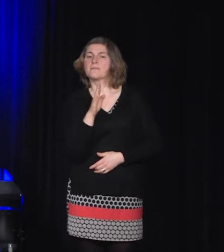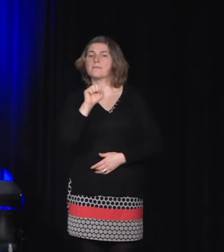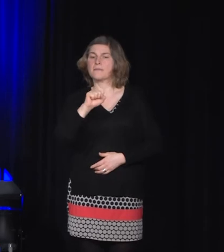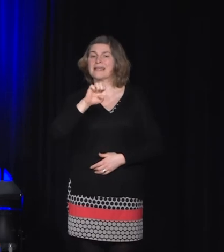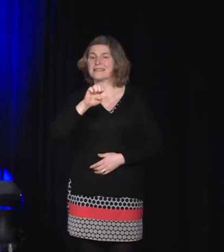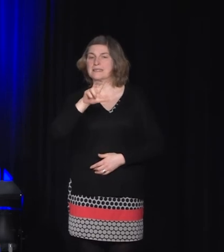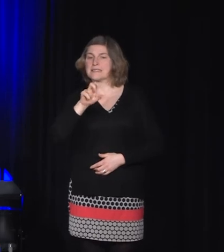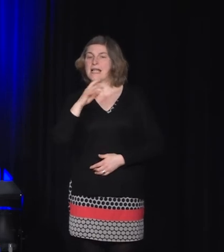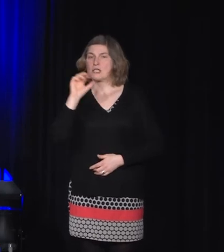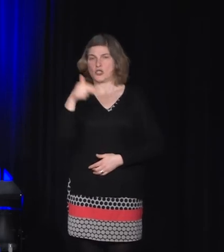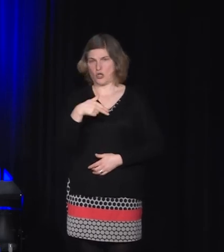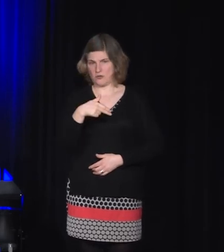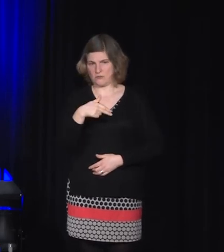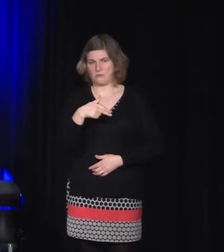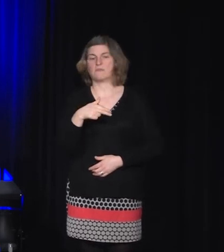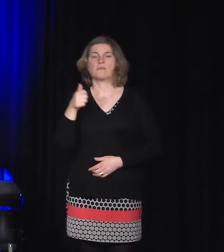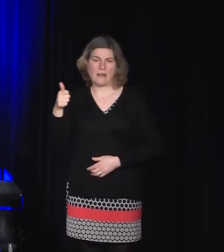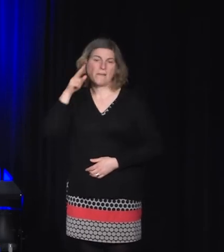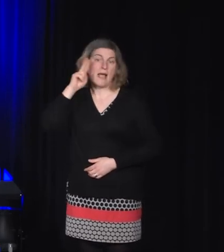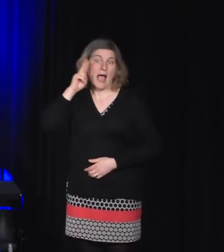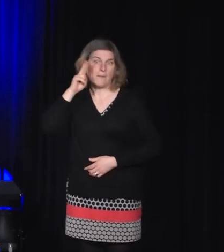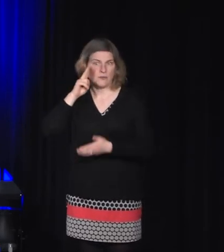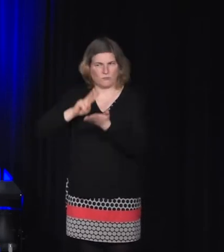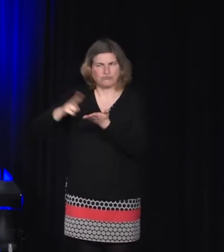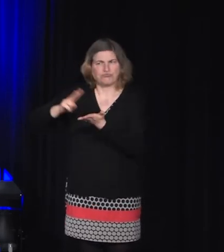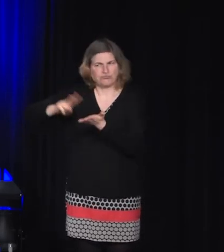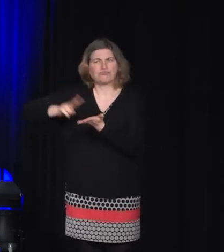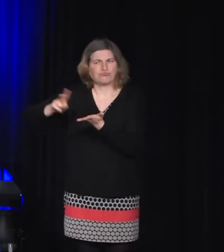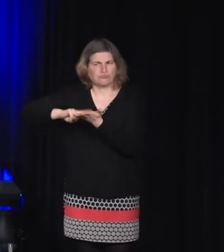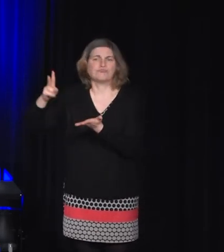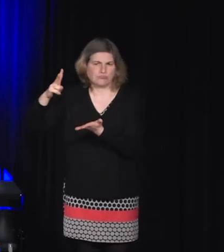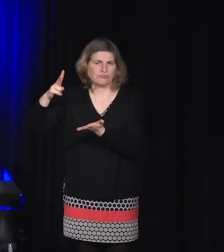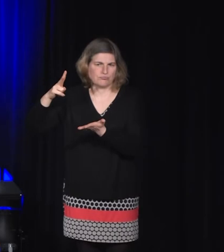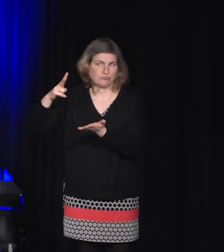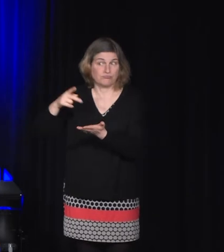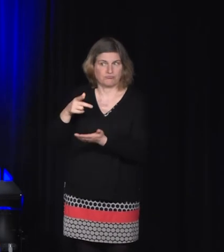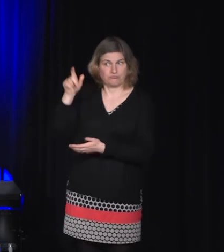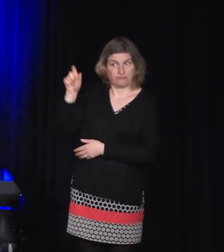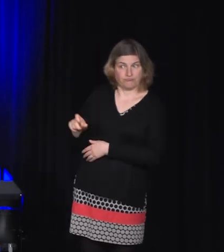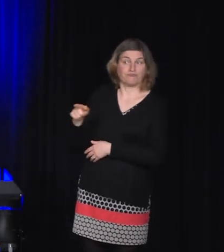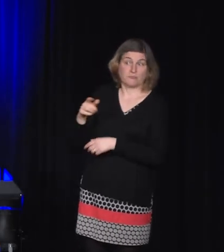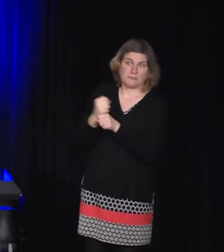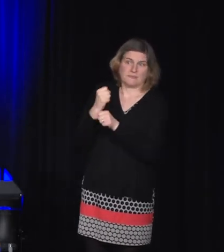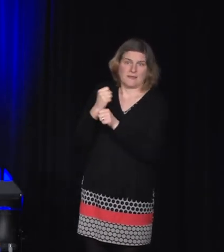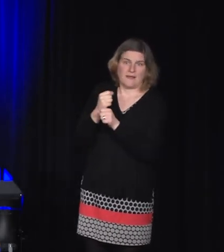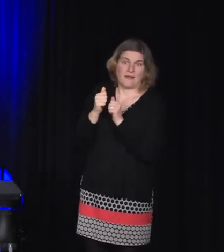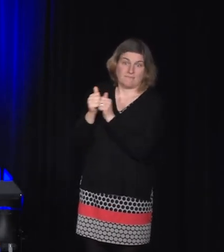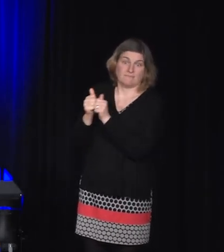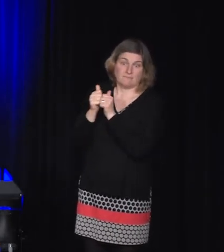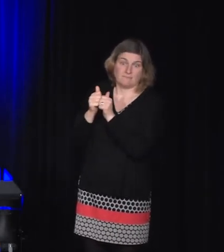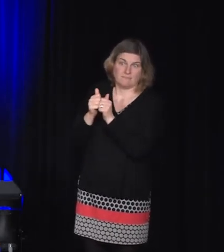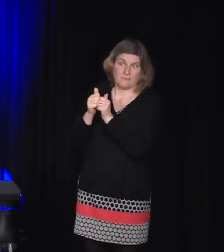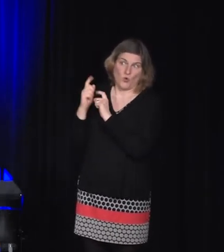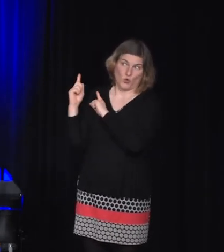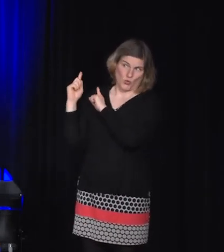voilà, elle traduit très régulièrement beaucoup d'œuvres très importantes. Donc c'est une traductrice avec laquelle on travaille beaucoup pour Muscle. Et